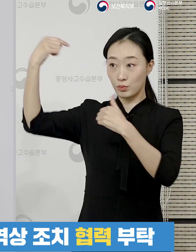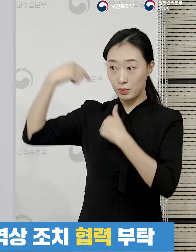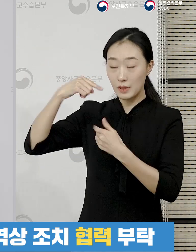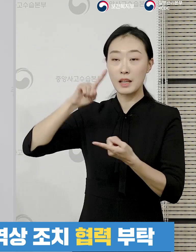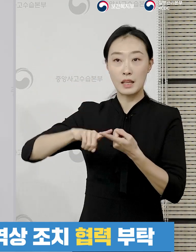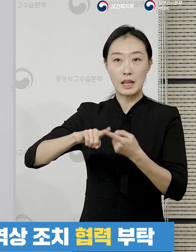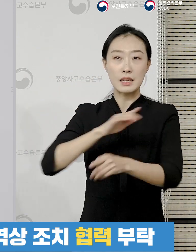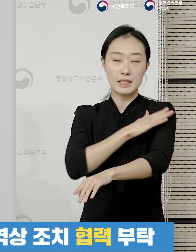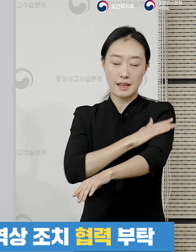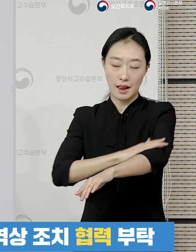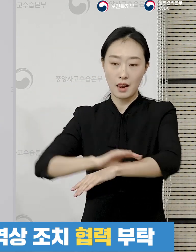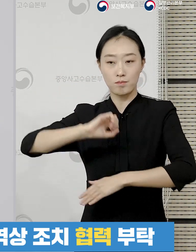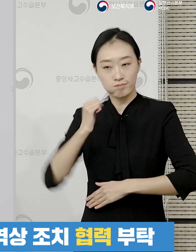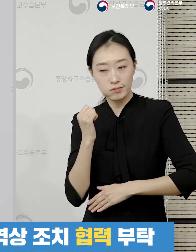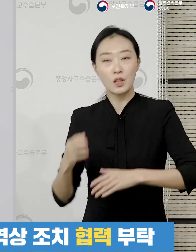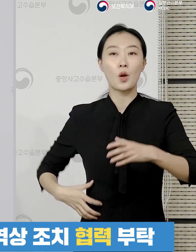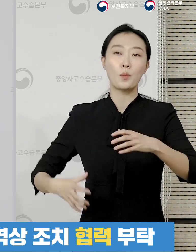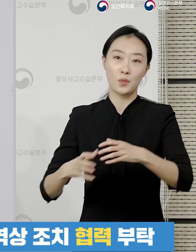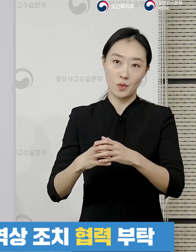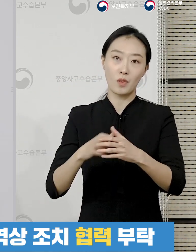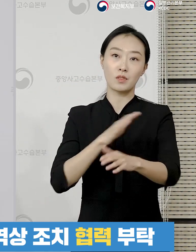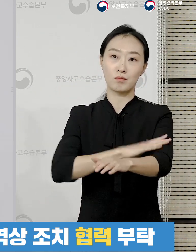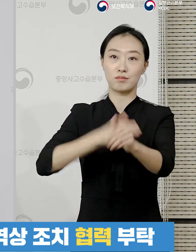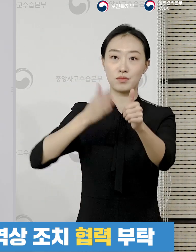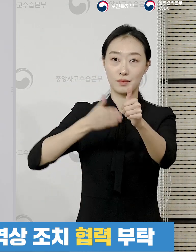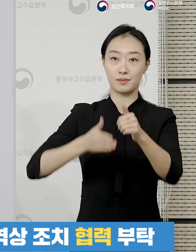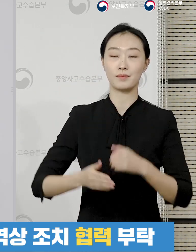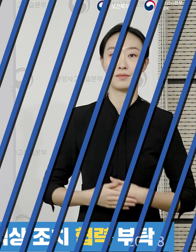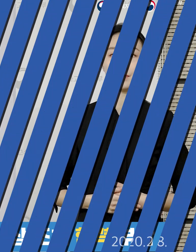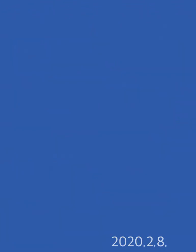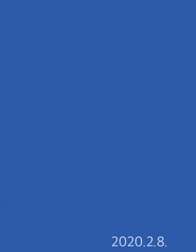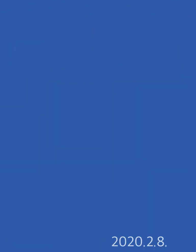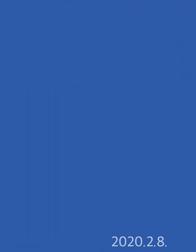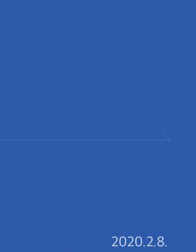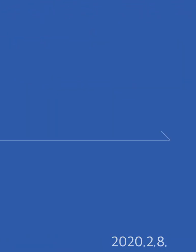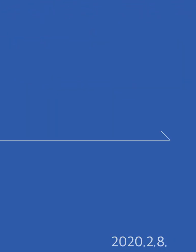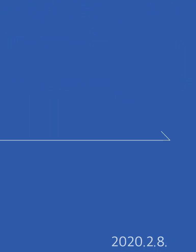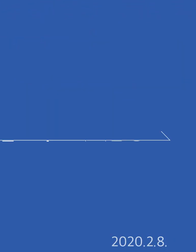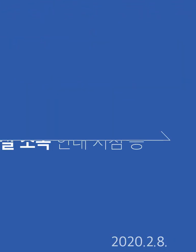조치를 요구받았을 때는 최대한 협력하여 주실 것을 부탁드립니다.